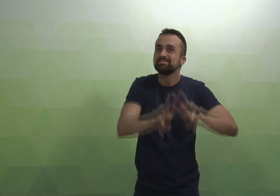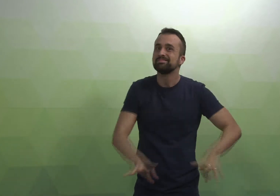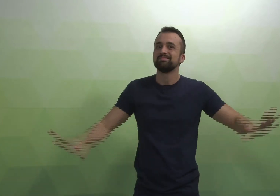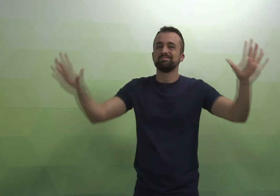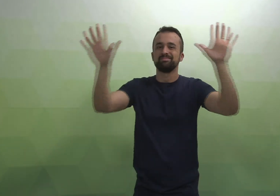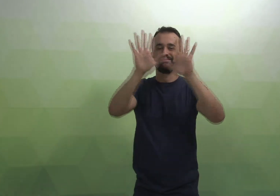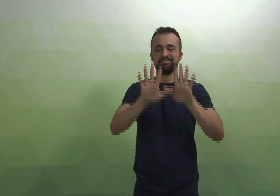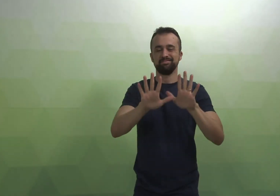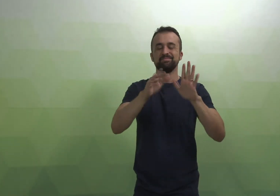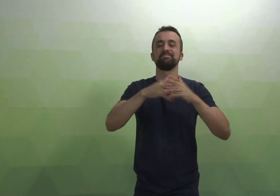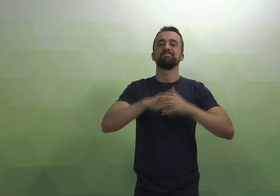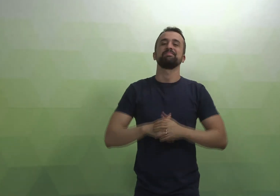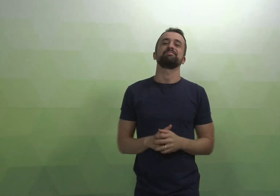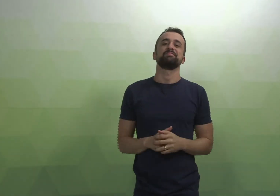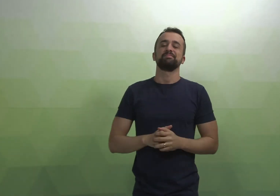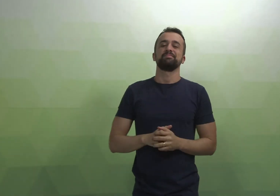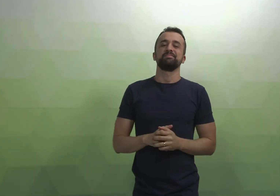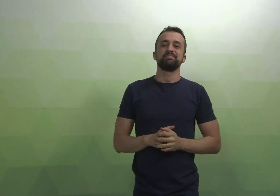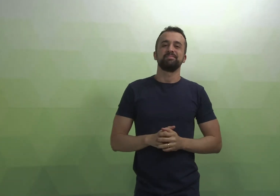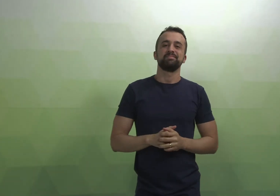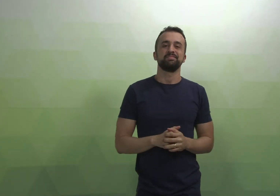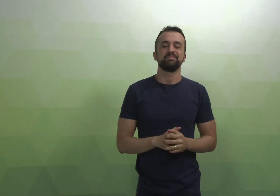língua espaço-visual.